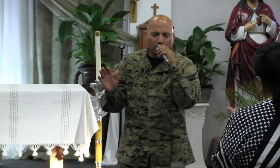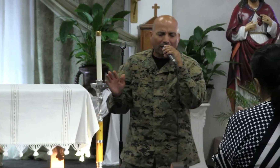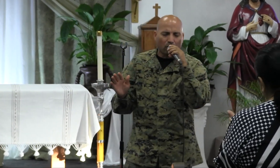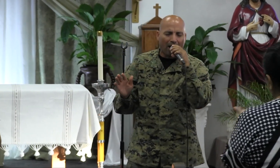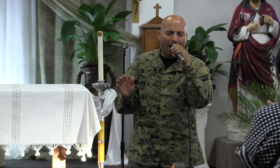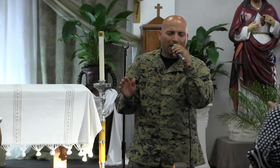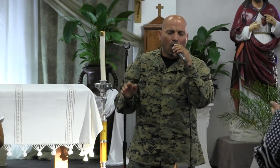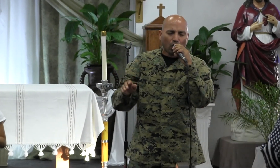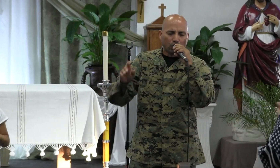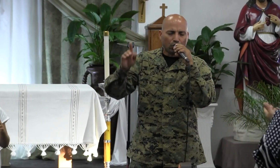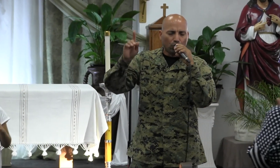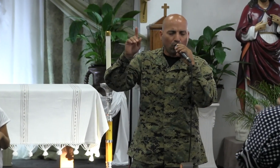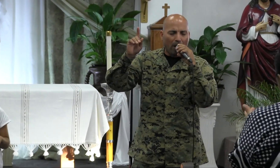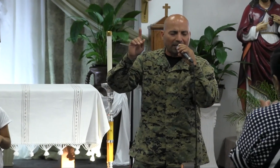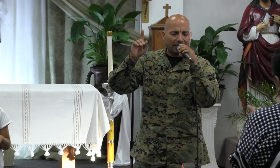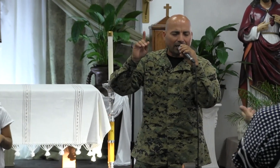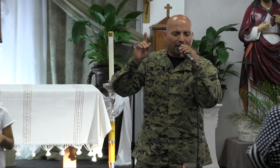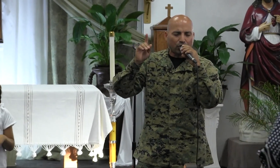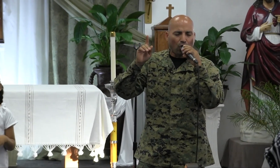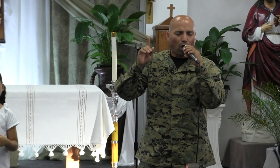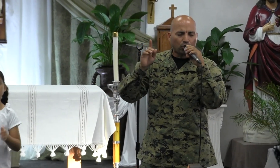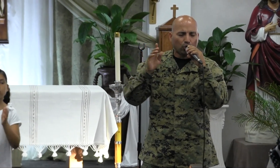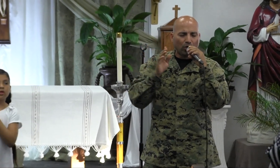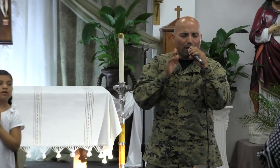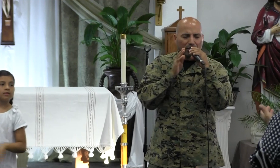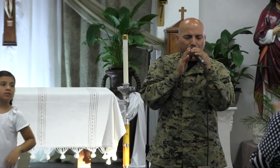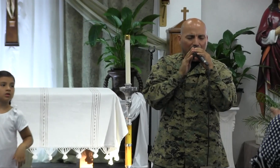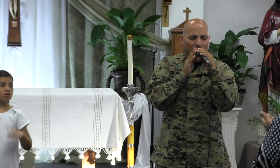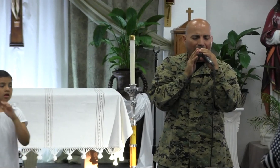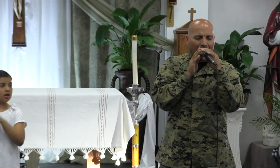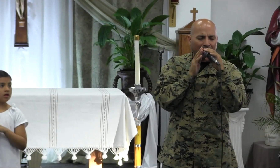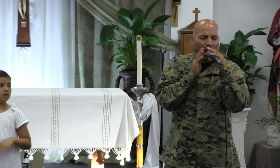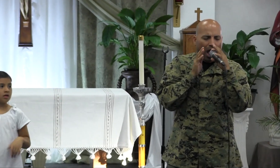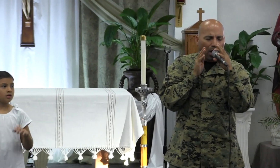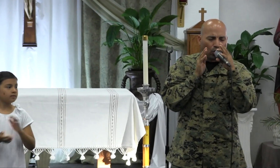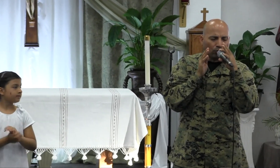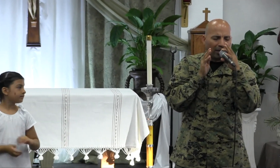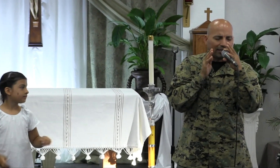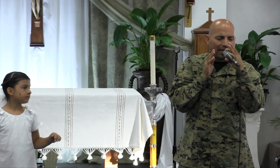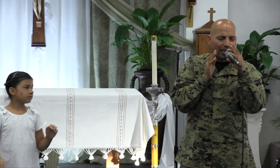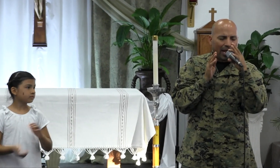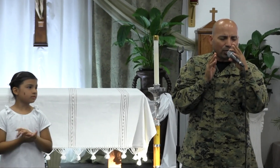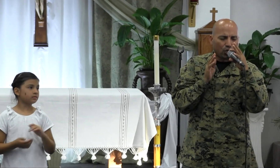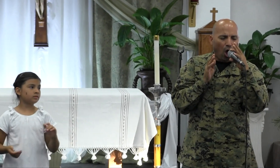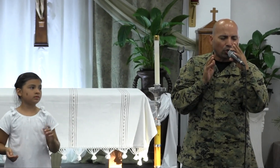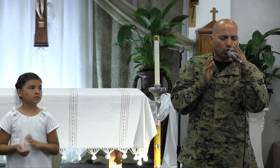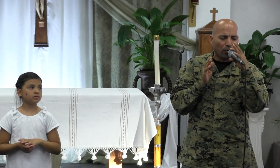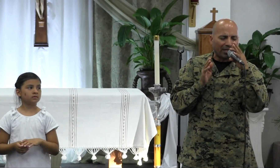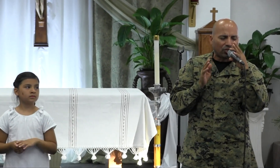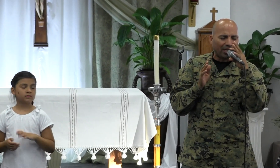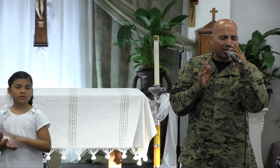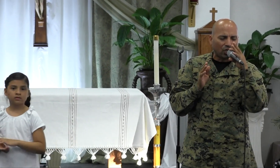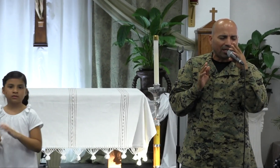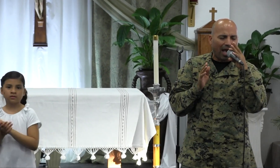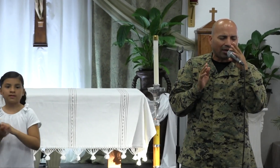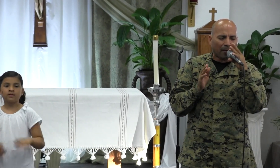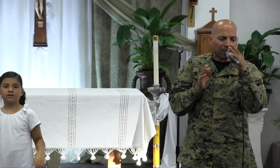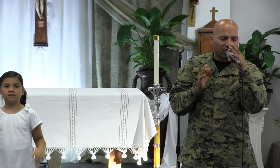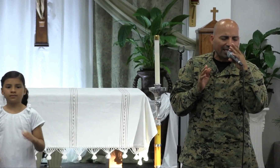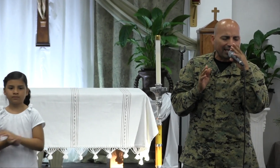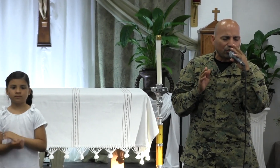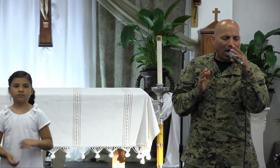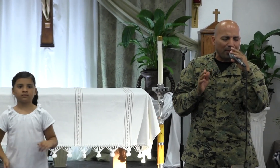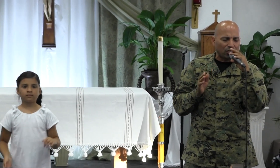te ha causado mal, si tú amas a Cristo, tú debes perdonar. Algún mal que hayan hecho, tú bien tienes que